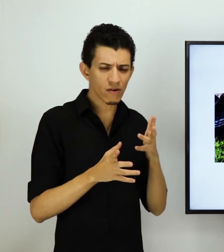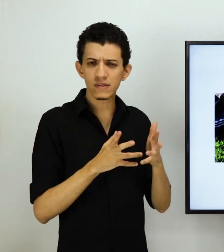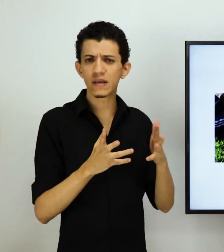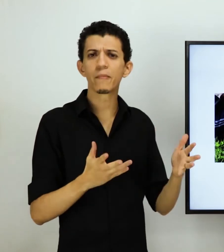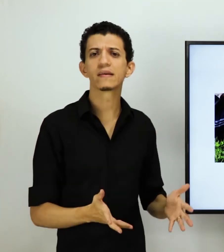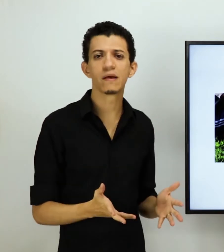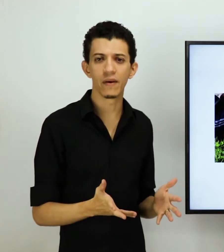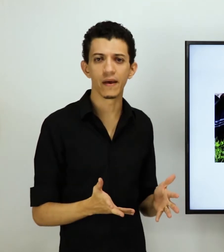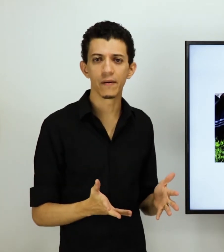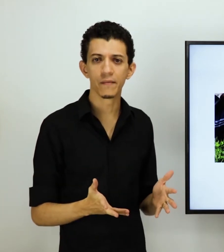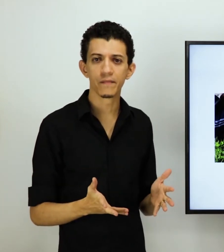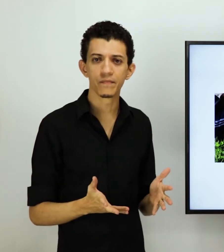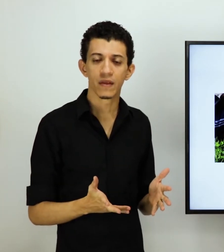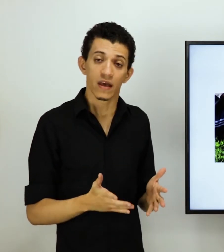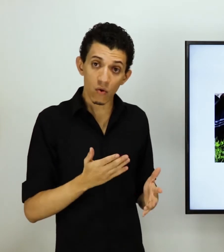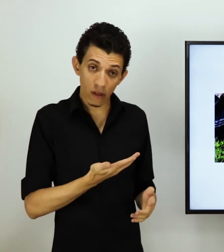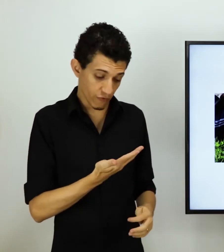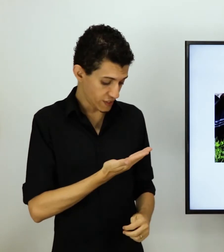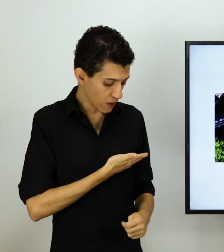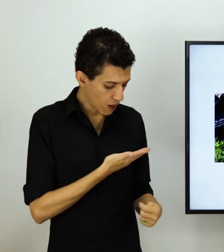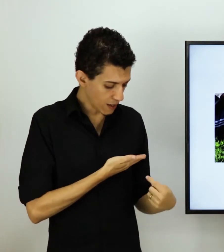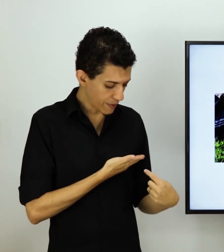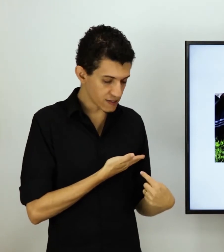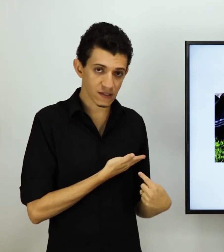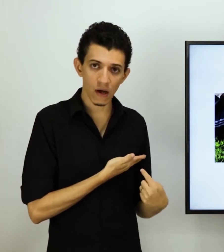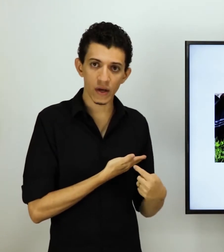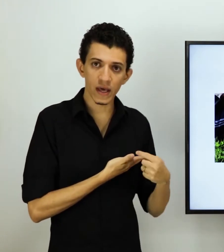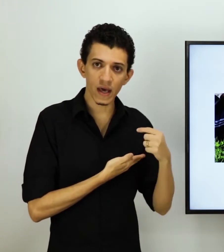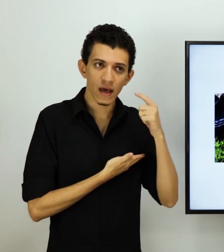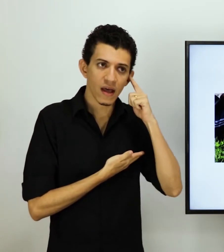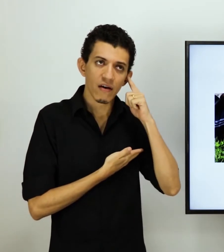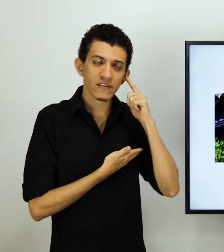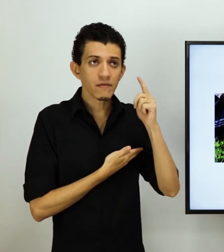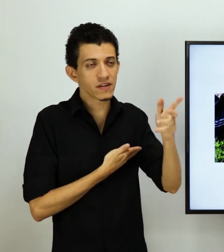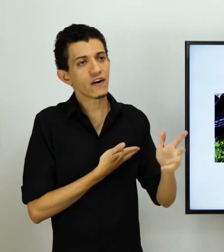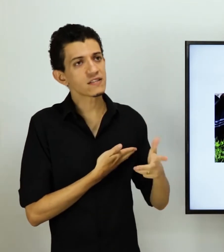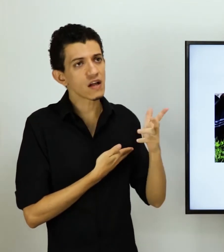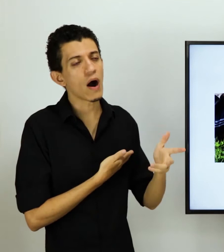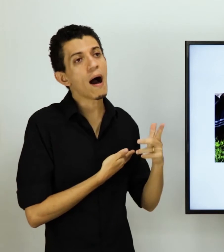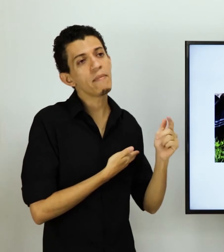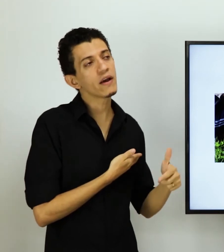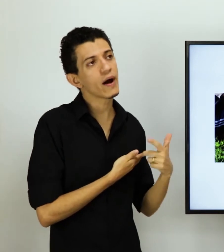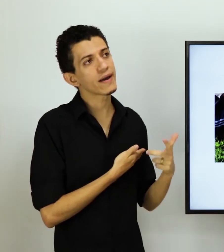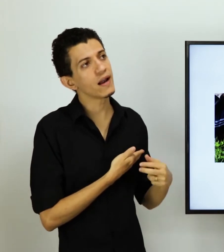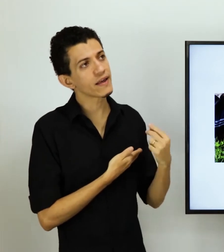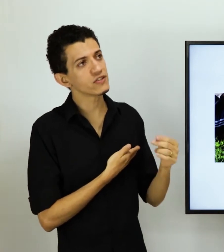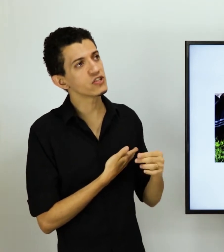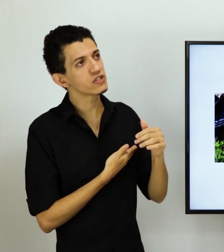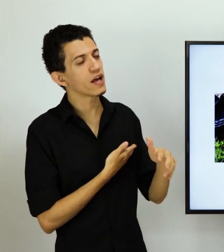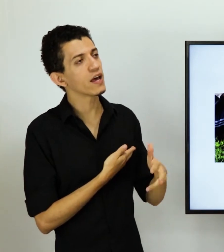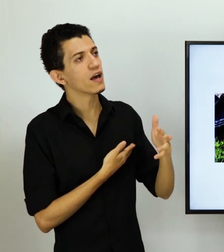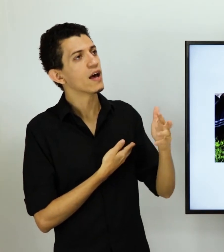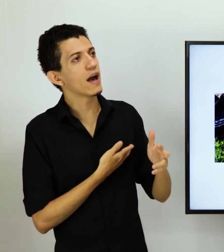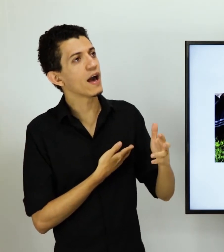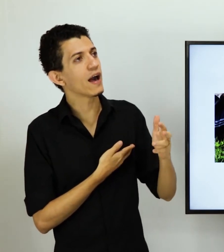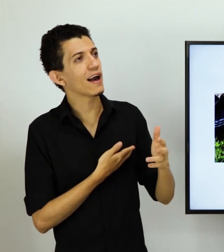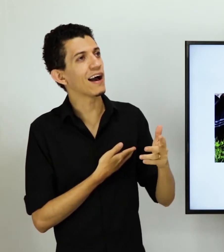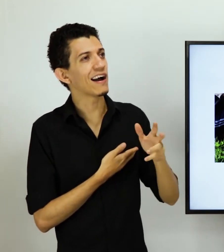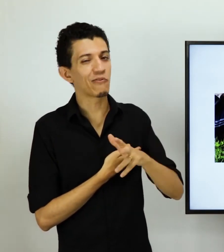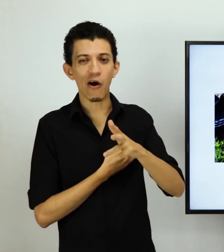conseguir perceber. E quando você olha para esse sinal aqui, você fala assim, não, amigo é aquele que a gente tem, igual a